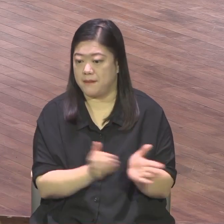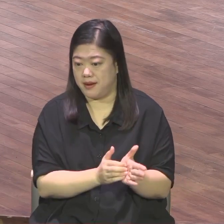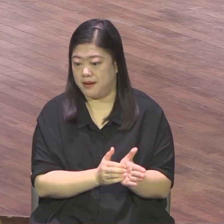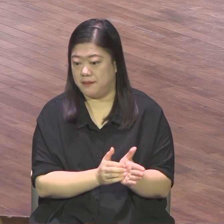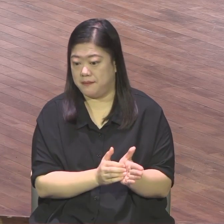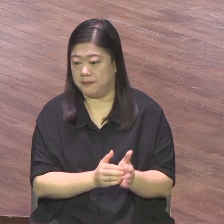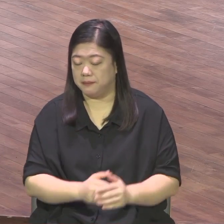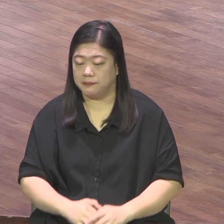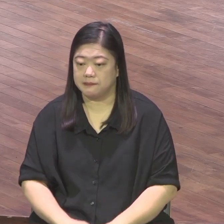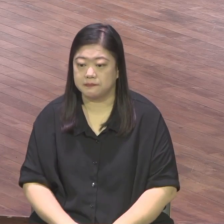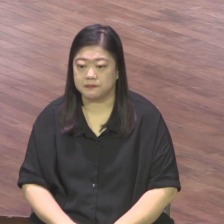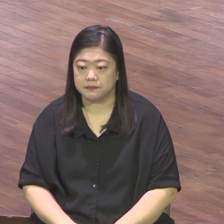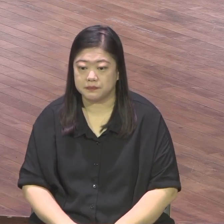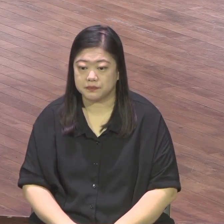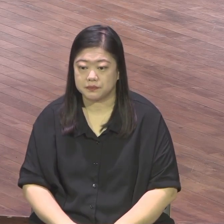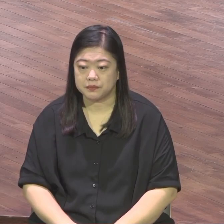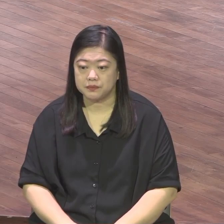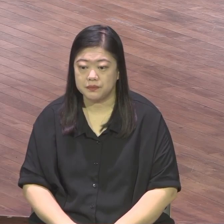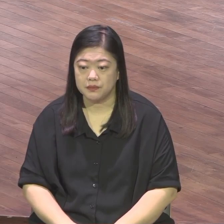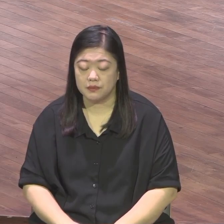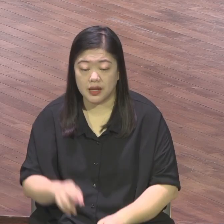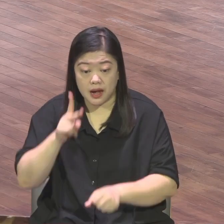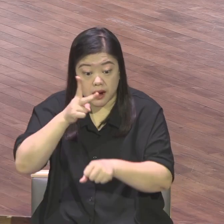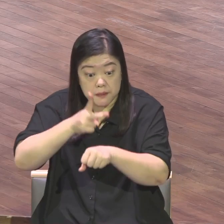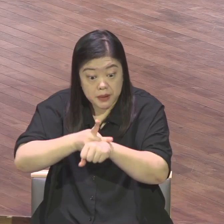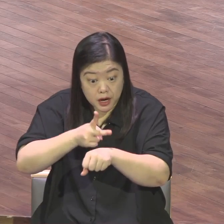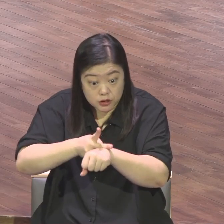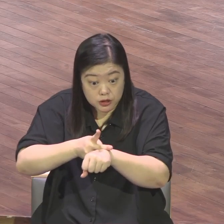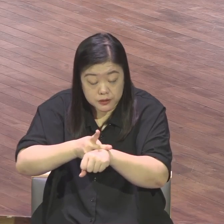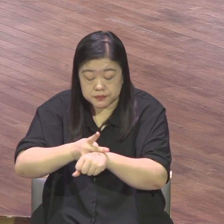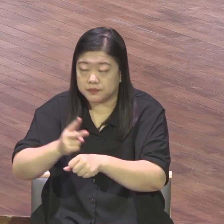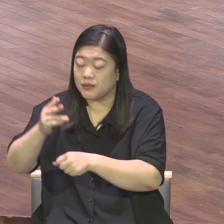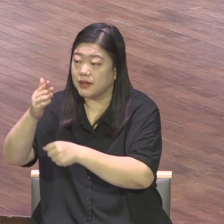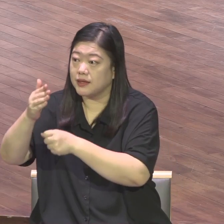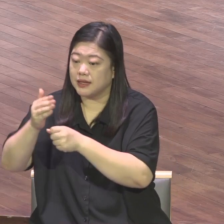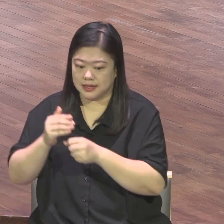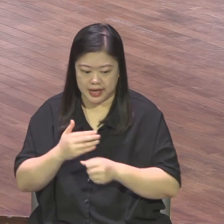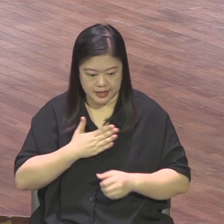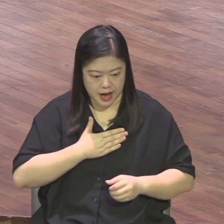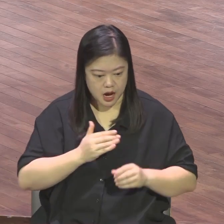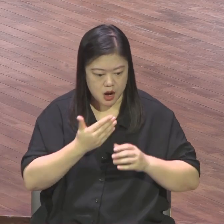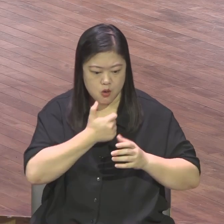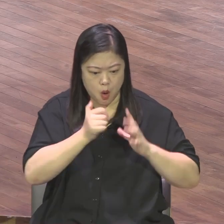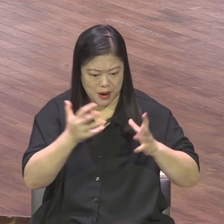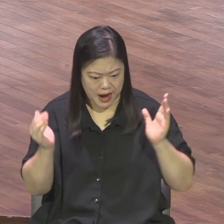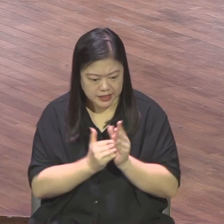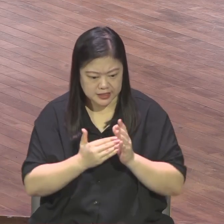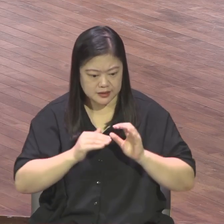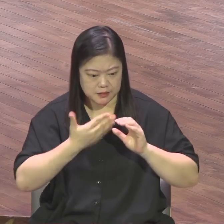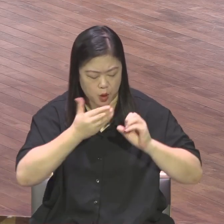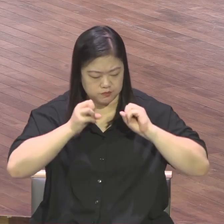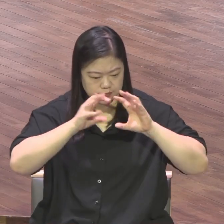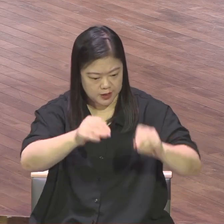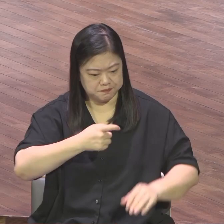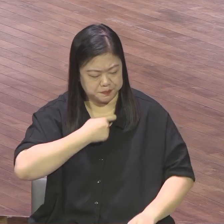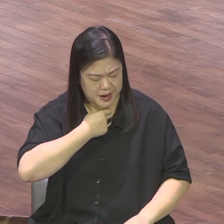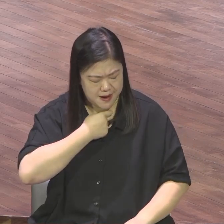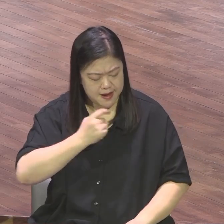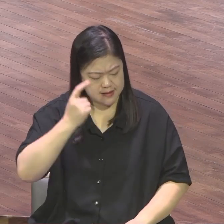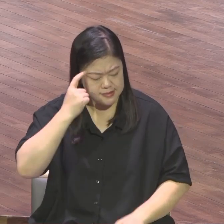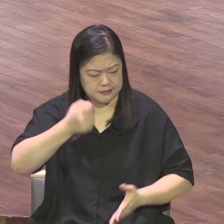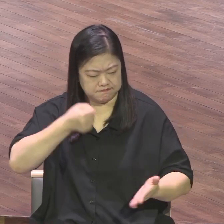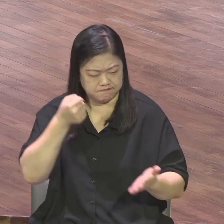바울이 가졌던 언약적 비전이 얼마나 확실한지 예수님도 직접 인정을